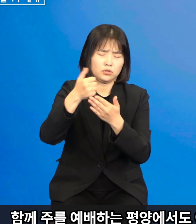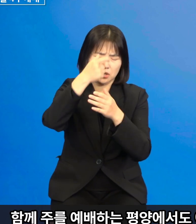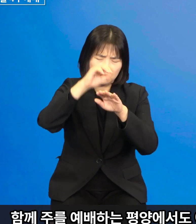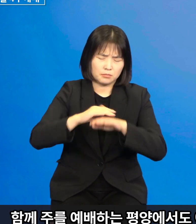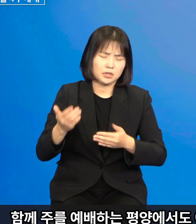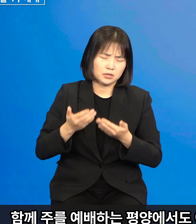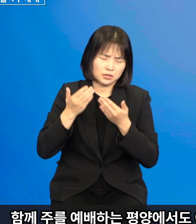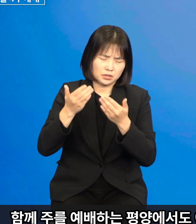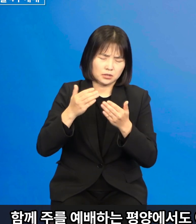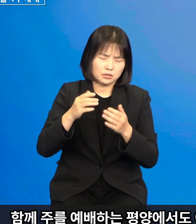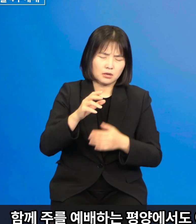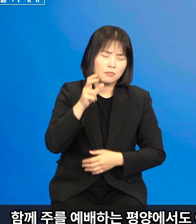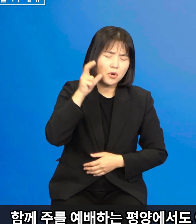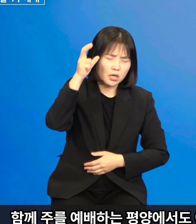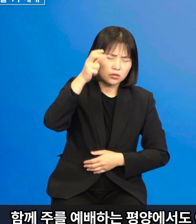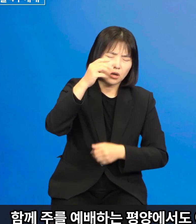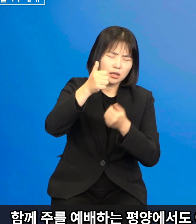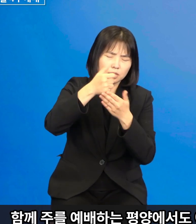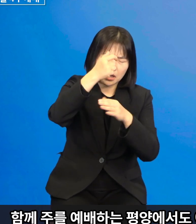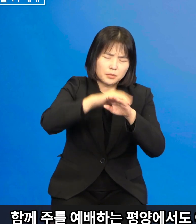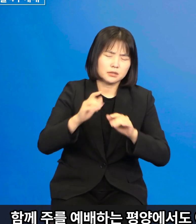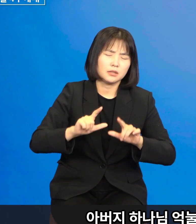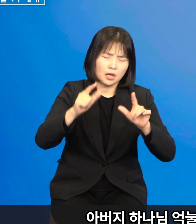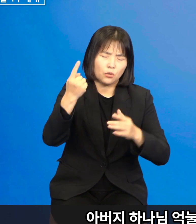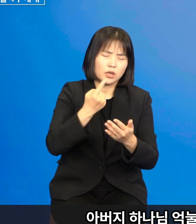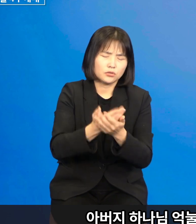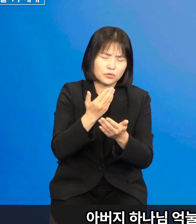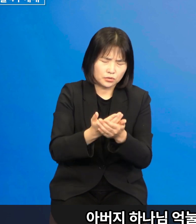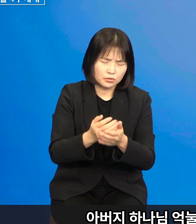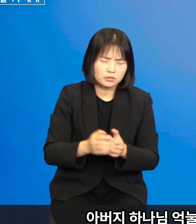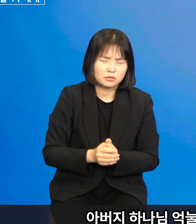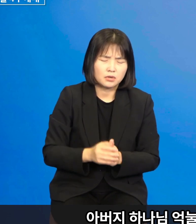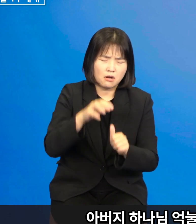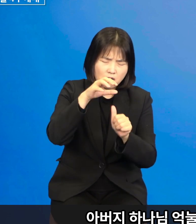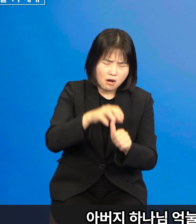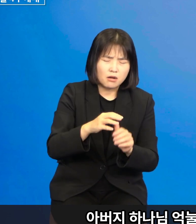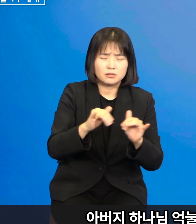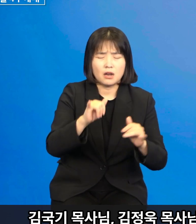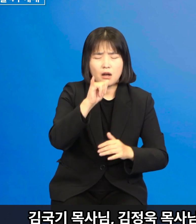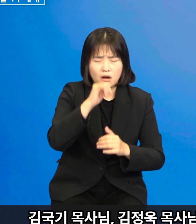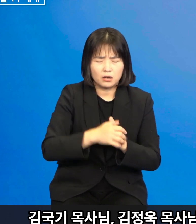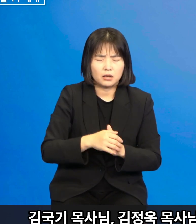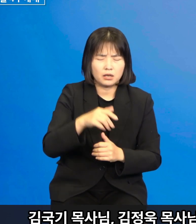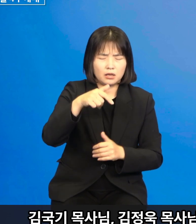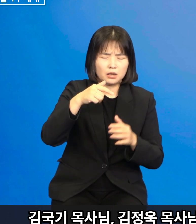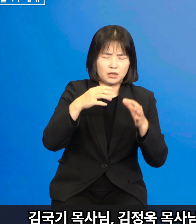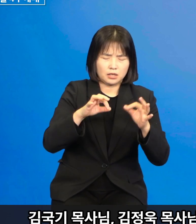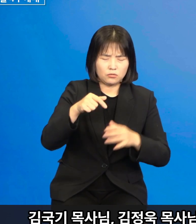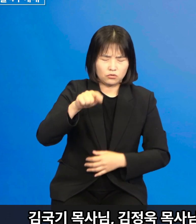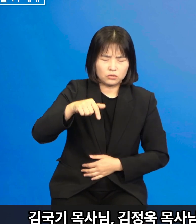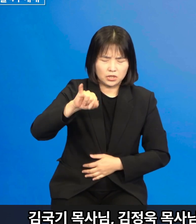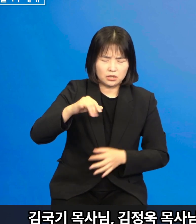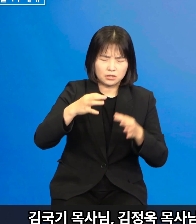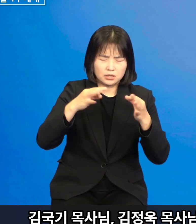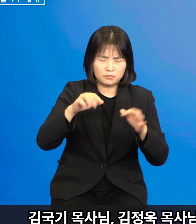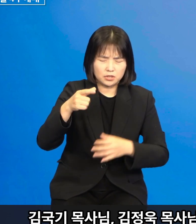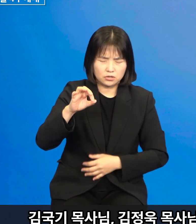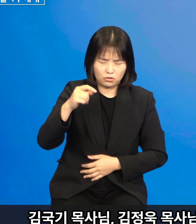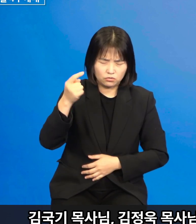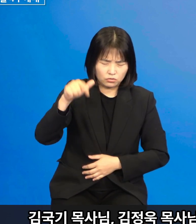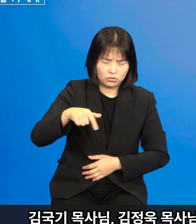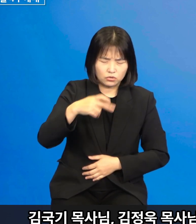예비하는, 평양에서도 예비하는 그날이 오게 하여 주시옵소서. 아버지 하나님, 억눌려 있는 자들이 있습니다. 김국기 목사님, 김종우 목사님, 최충길